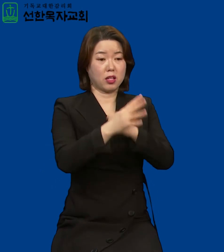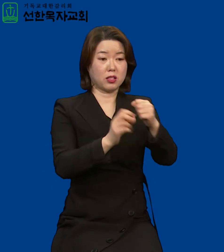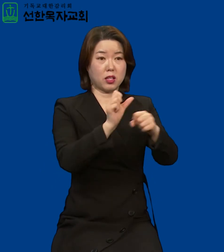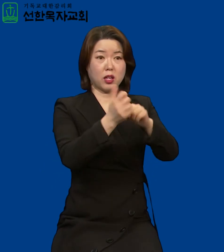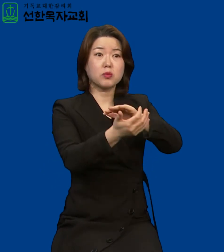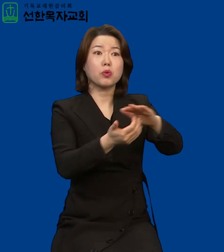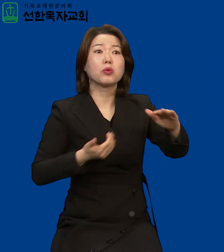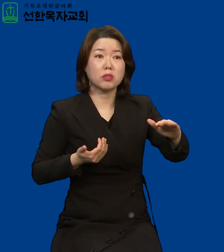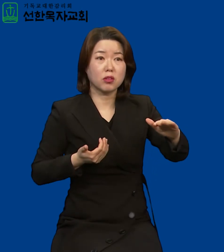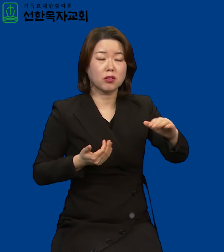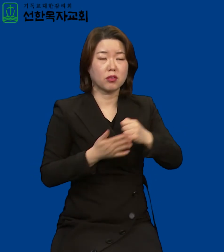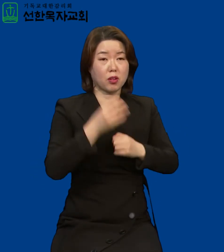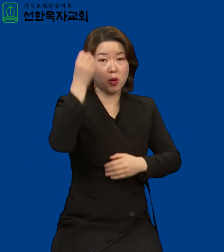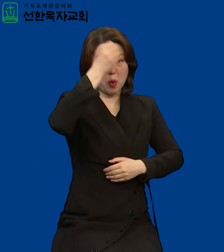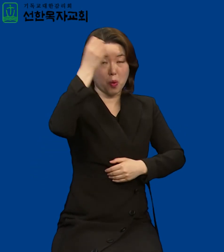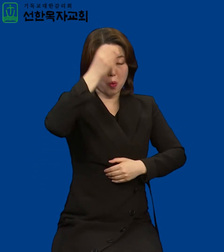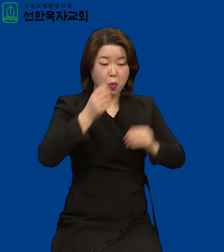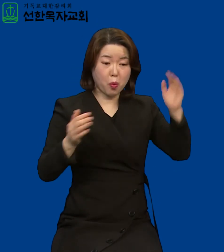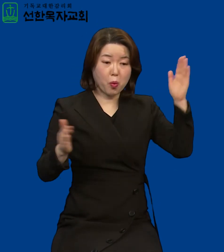45년이라니까, 고등학생 때부터.